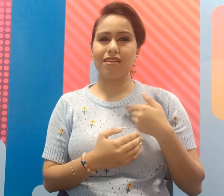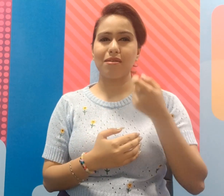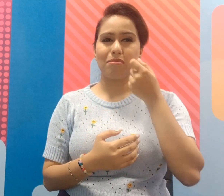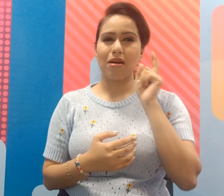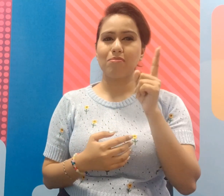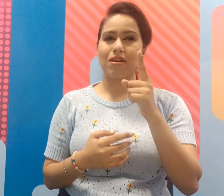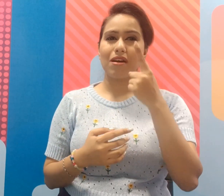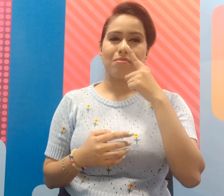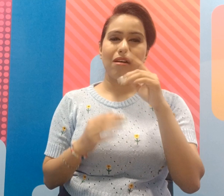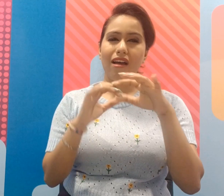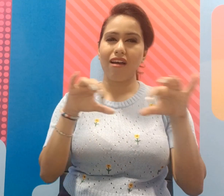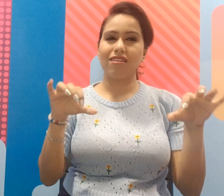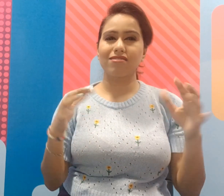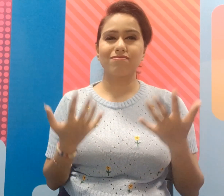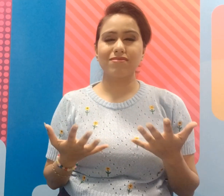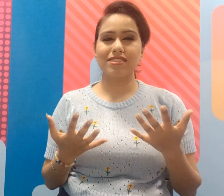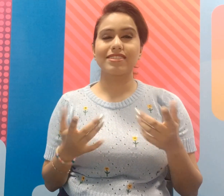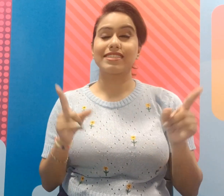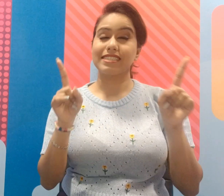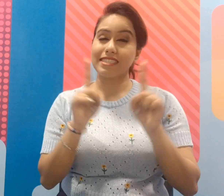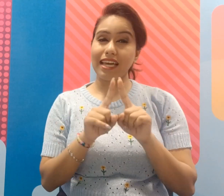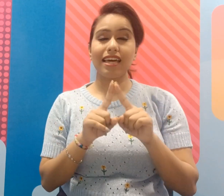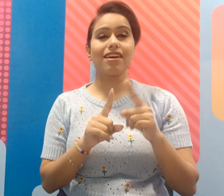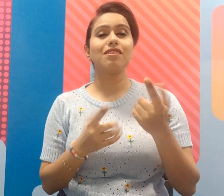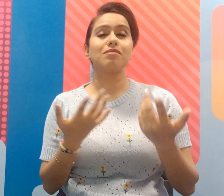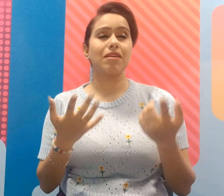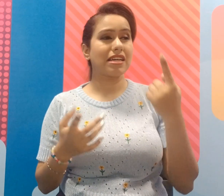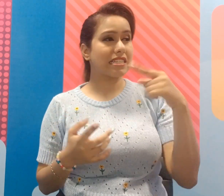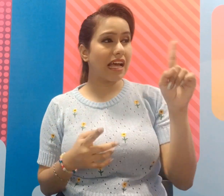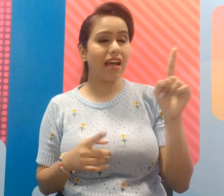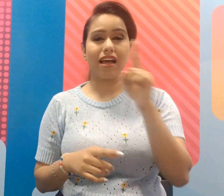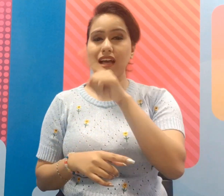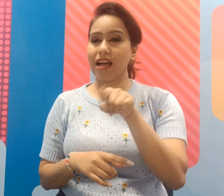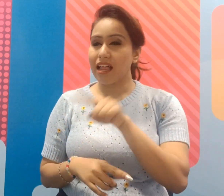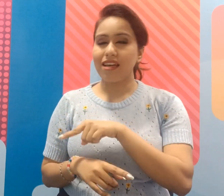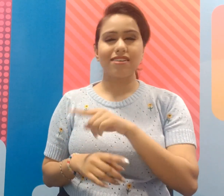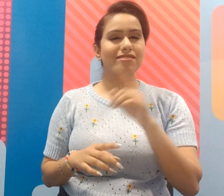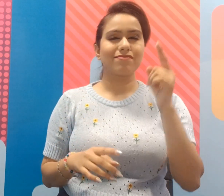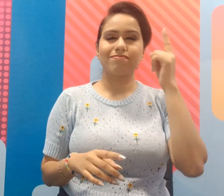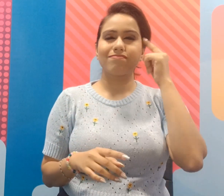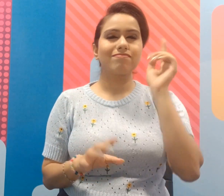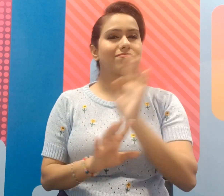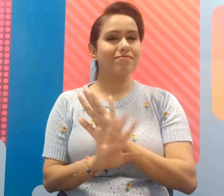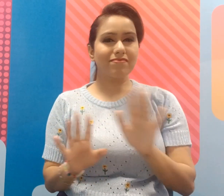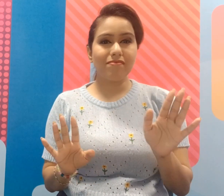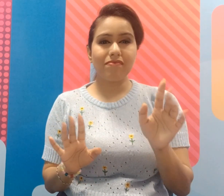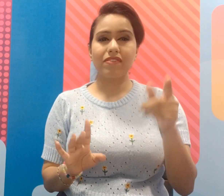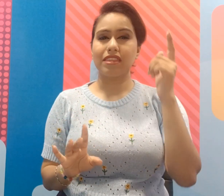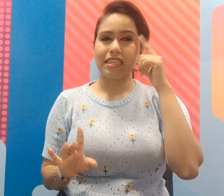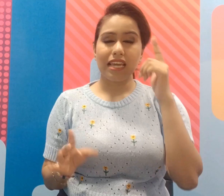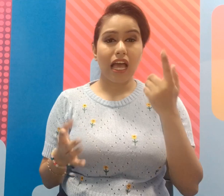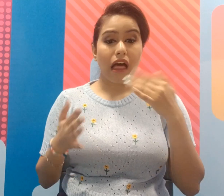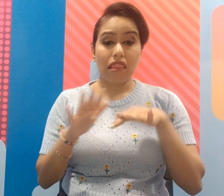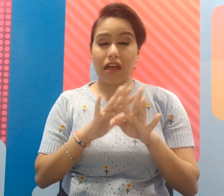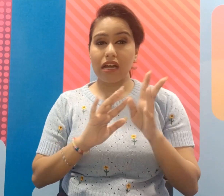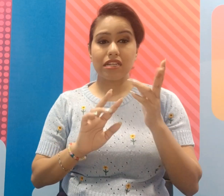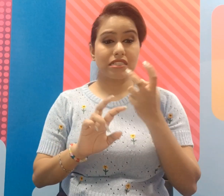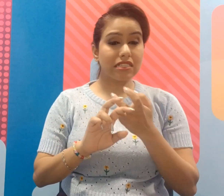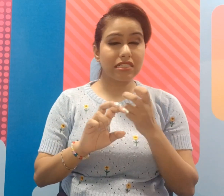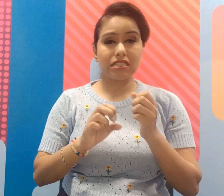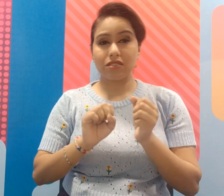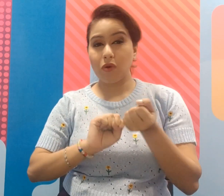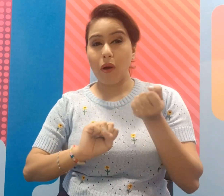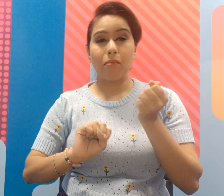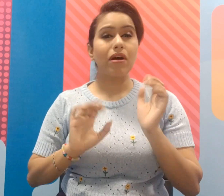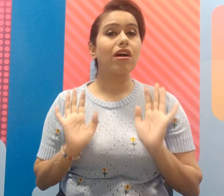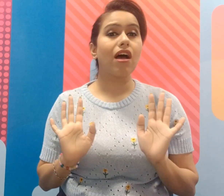बातें सही गलत से ऊपर है। बहुत सारी बातें बहुत कॉम्प्लेक्स्ड होती हैं, बहुत जटिल होती हैं, जिन्हें समझ पाना बड़ा मुश्किल